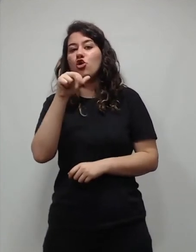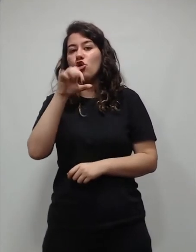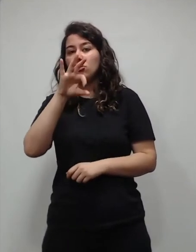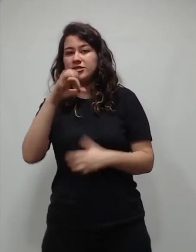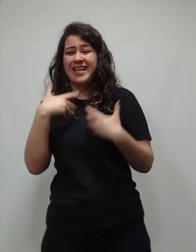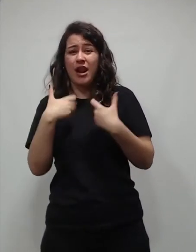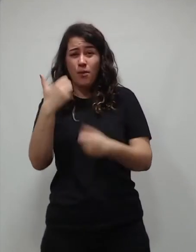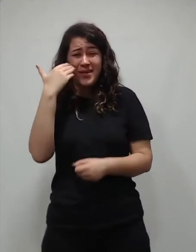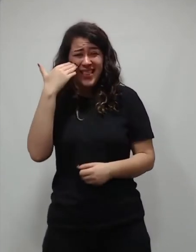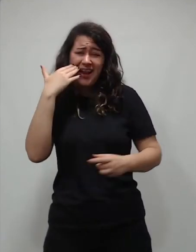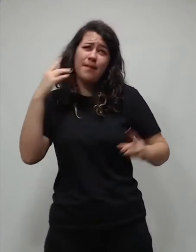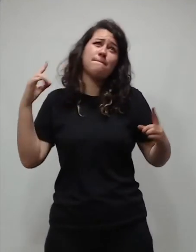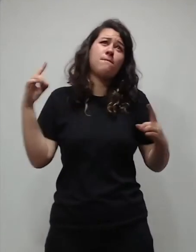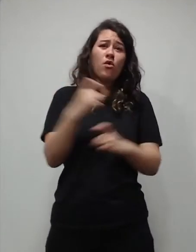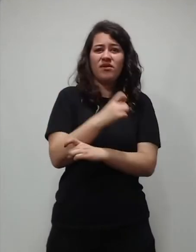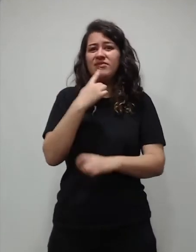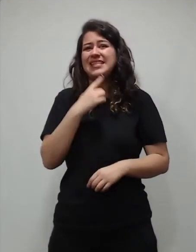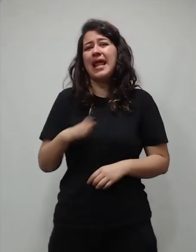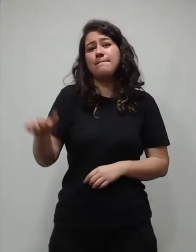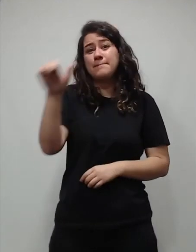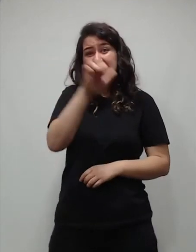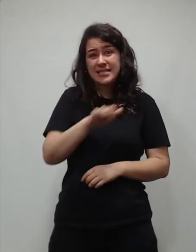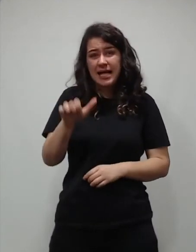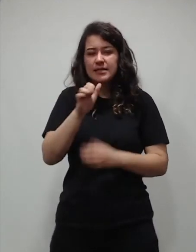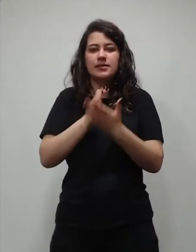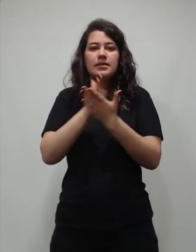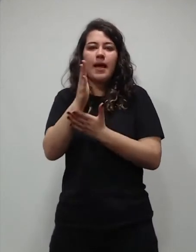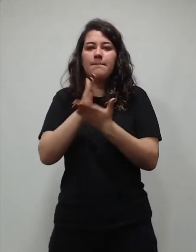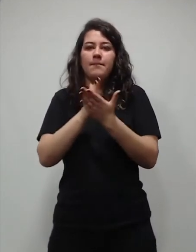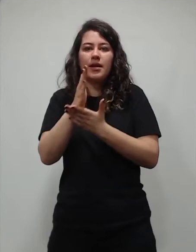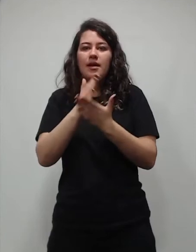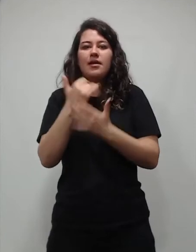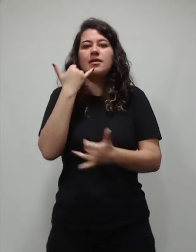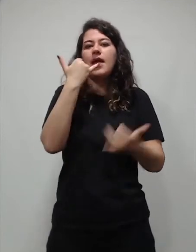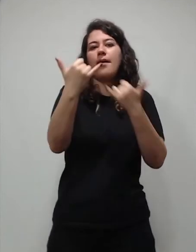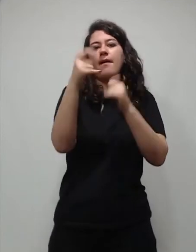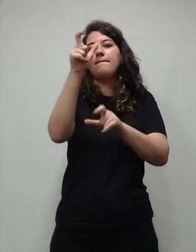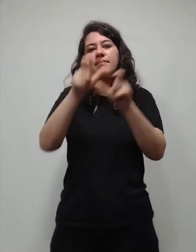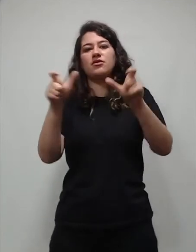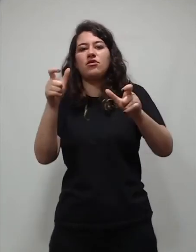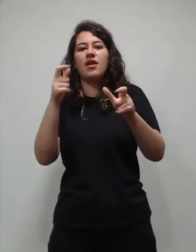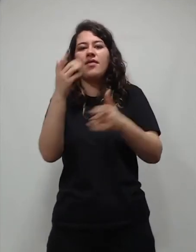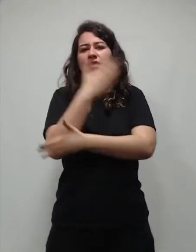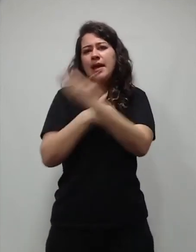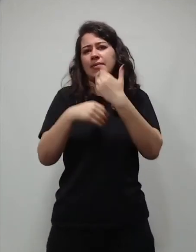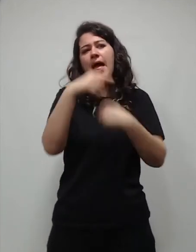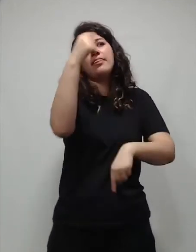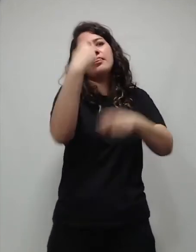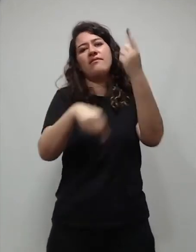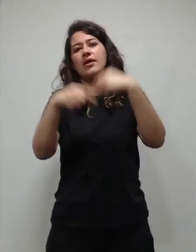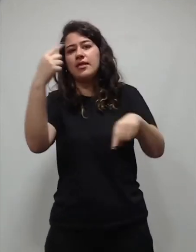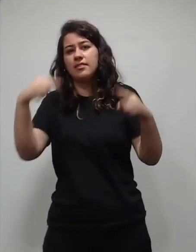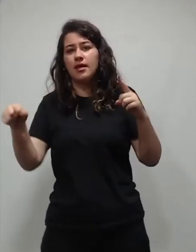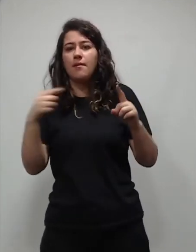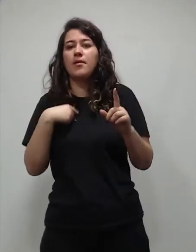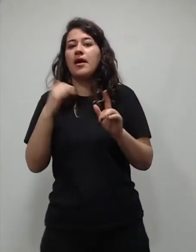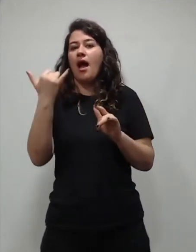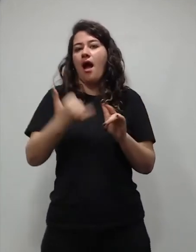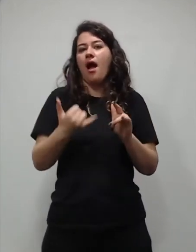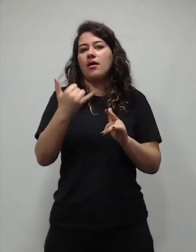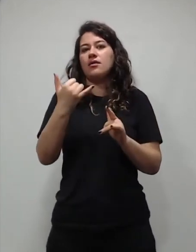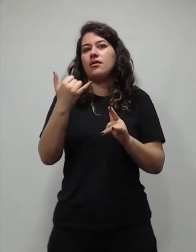realmente muy difícil. Las empresas y siempre llaman a personas con otro tipo de discapacidad porque temen muchísimo